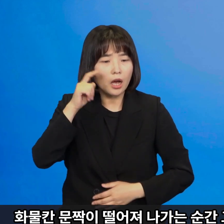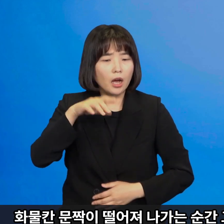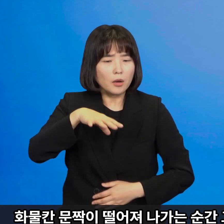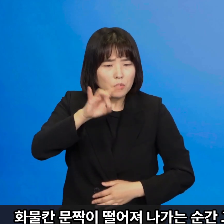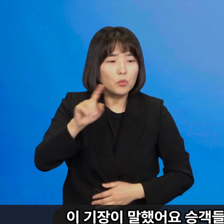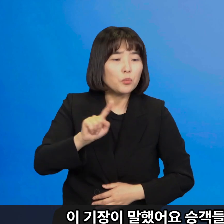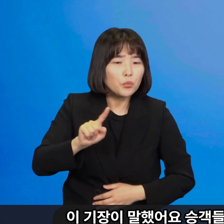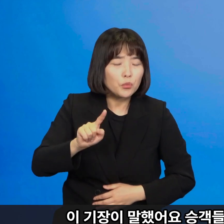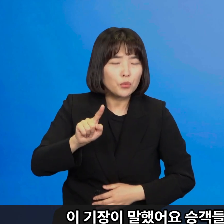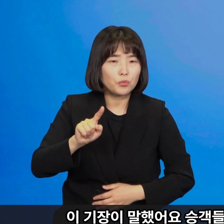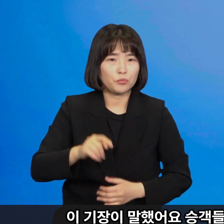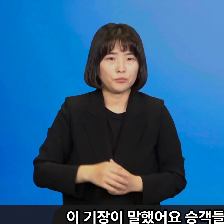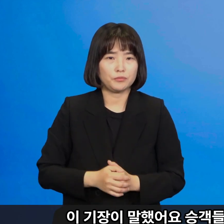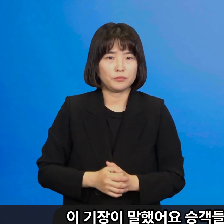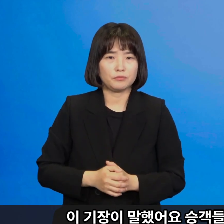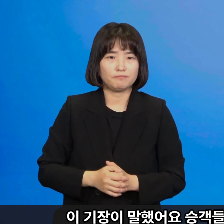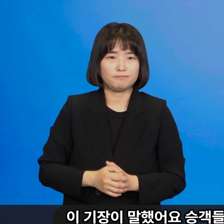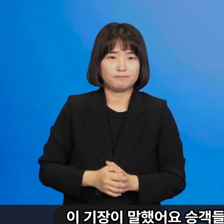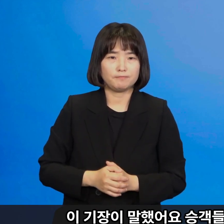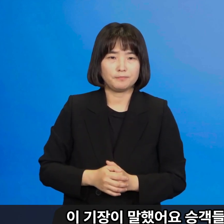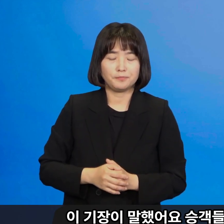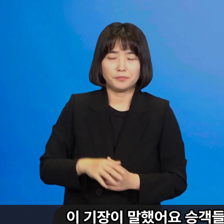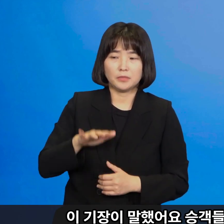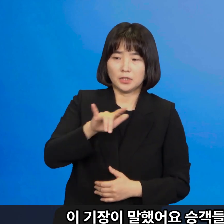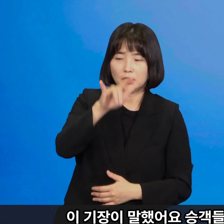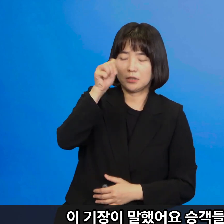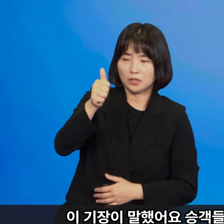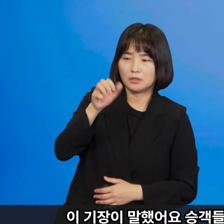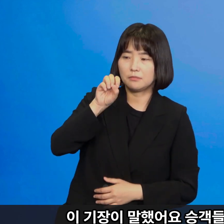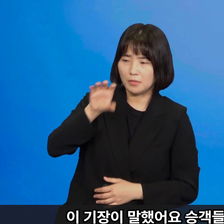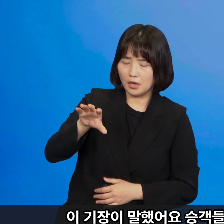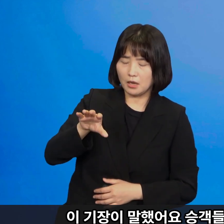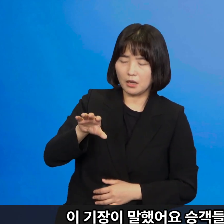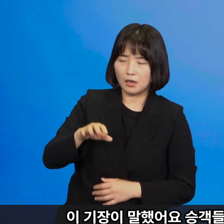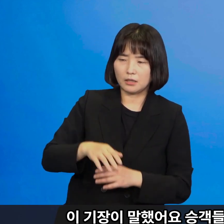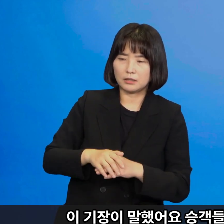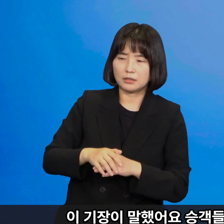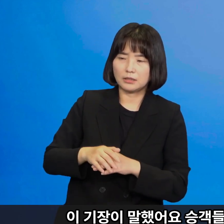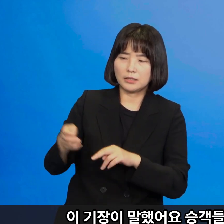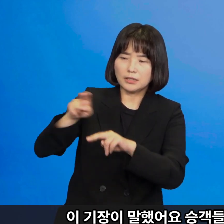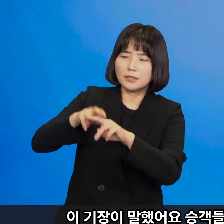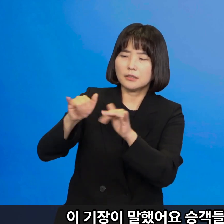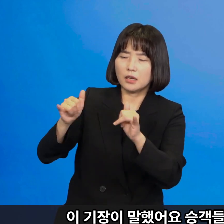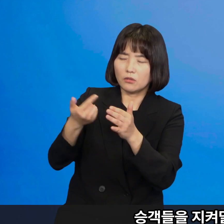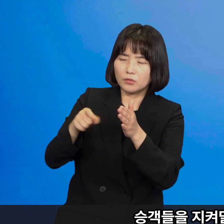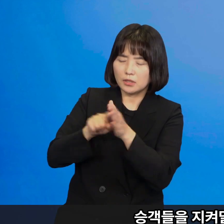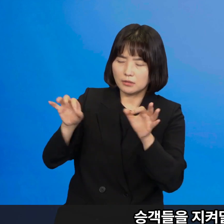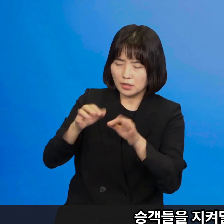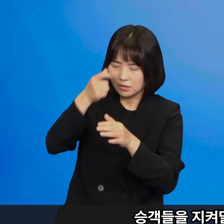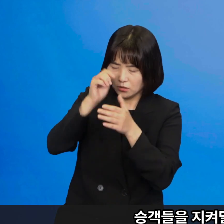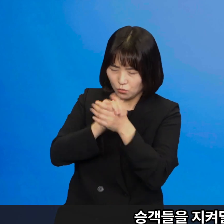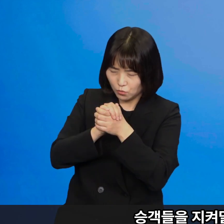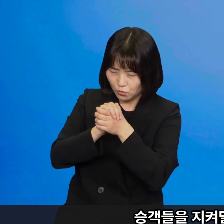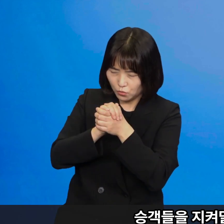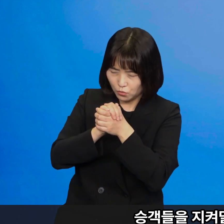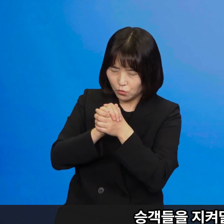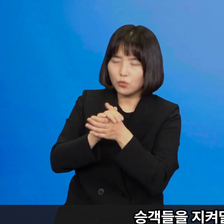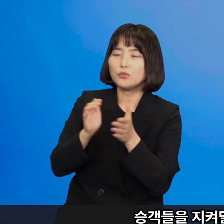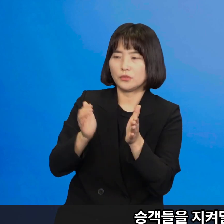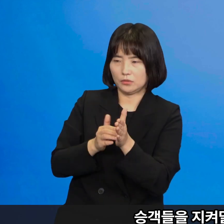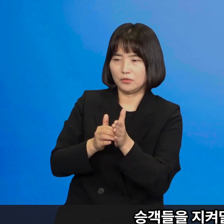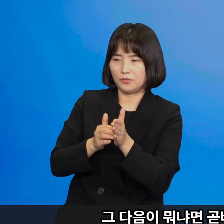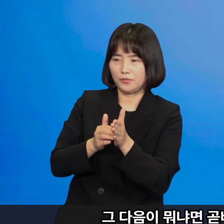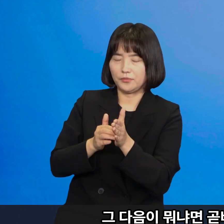났습니까? 이 기장이 말했어요. 승객들을 위해서 잠깐 기도했습니다. 승객들을 지켜달라고